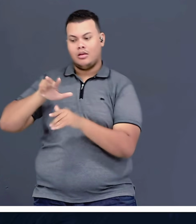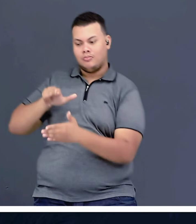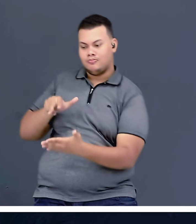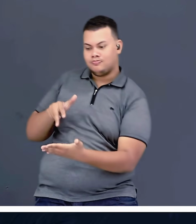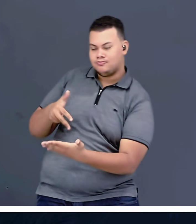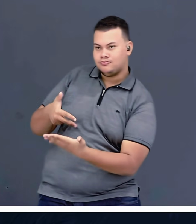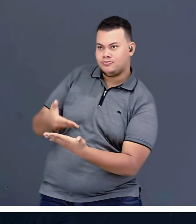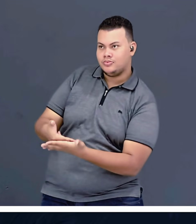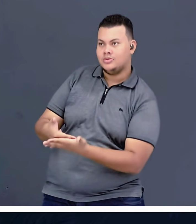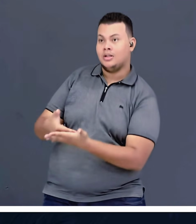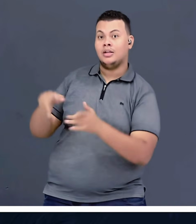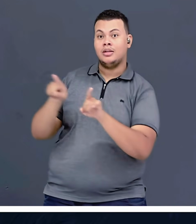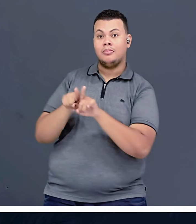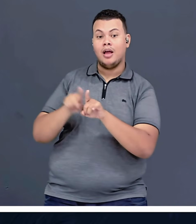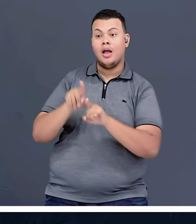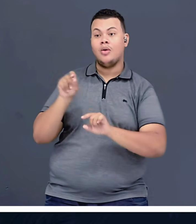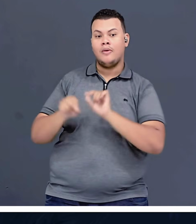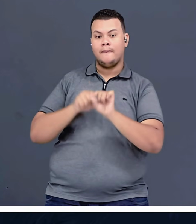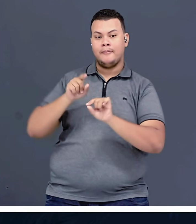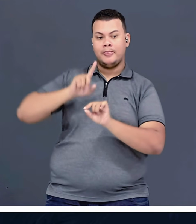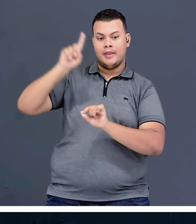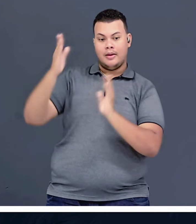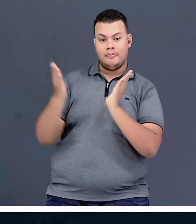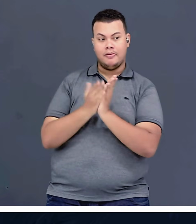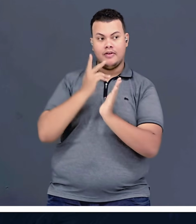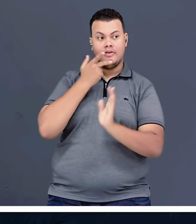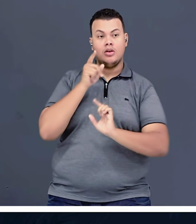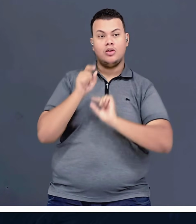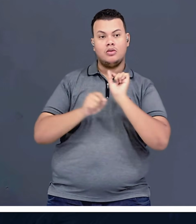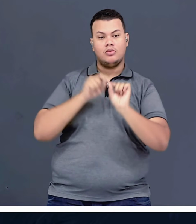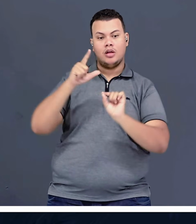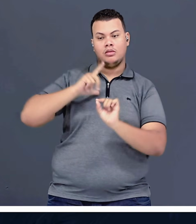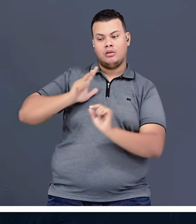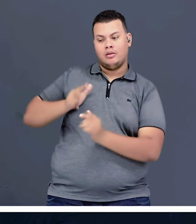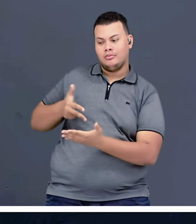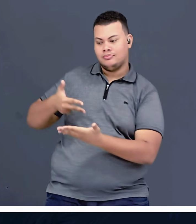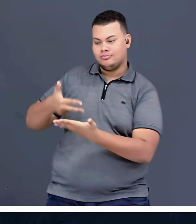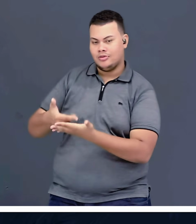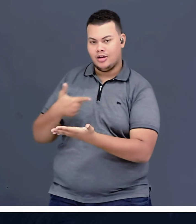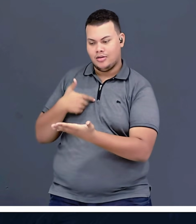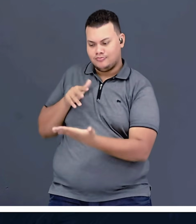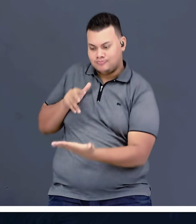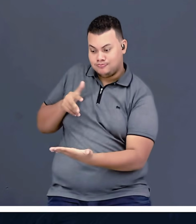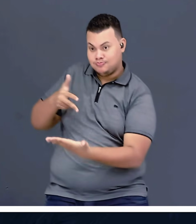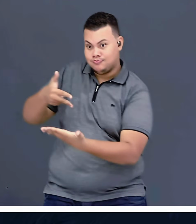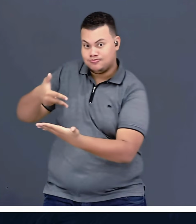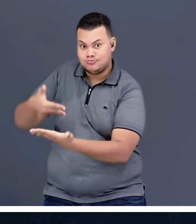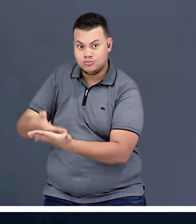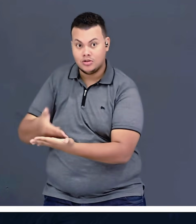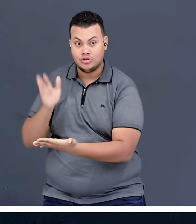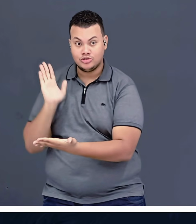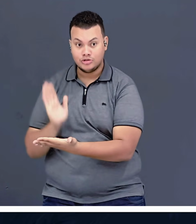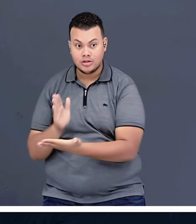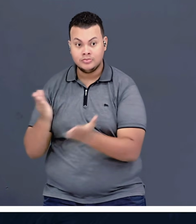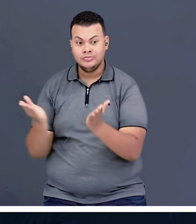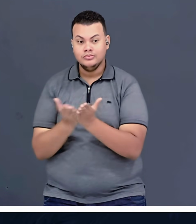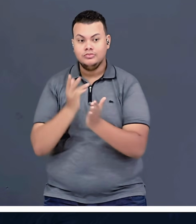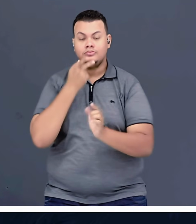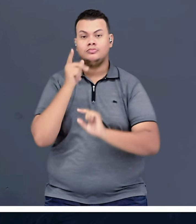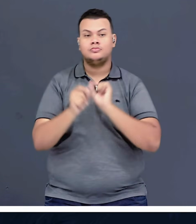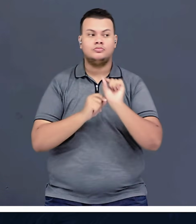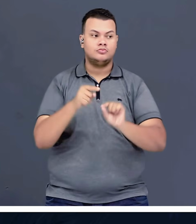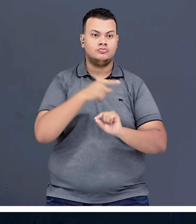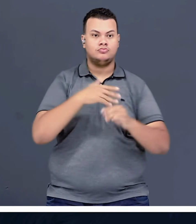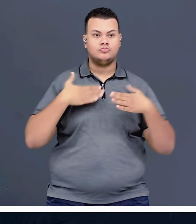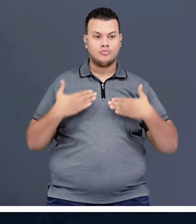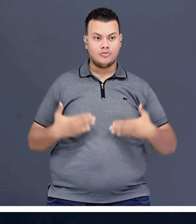cama. No ato profético a palavra diz que ele ora e ele se deita sobre o menino. Quando ele se deita sobre o menino, a Bíblia diz que o corpo do